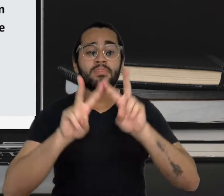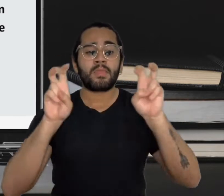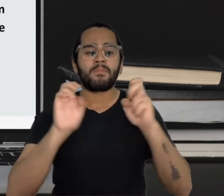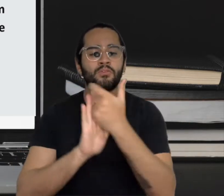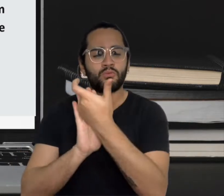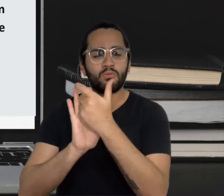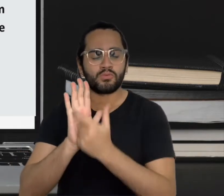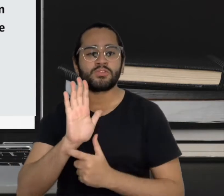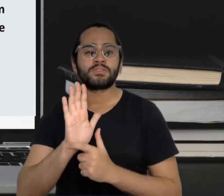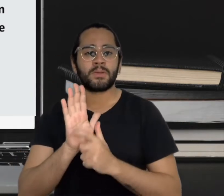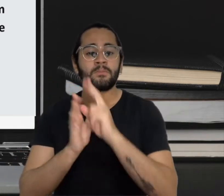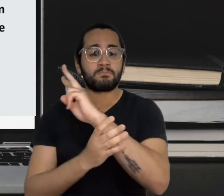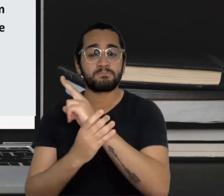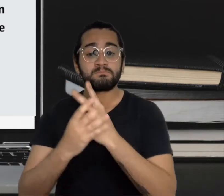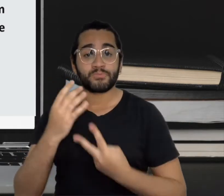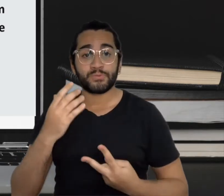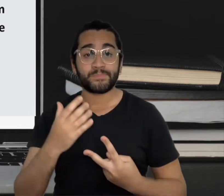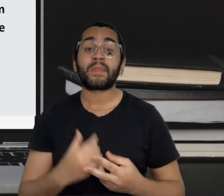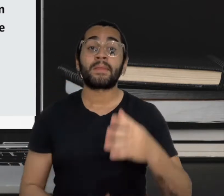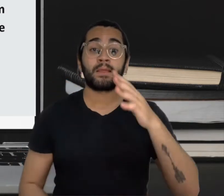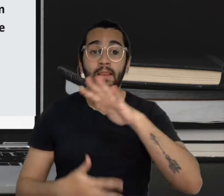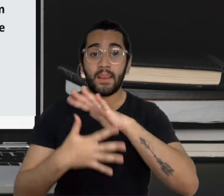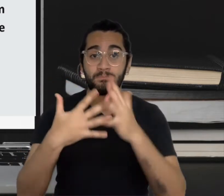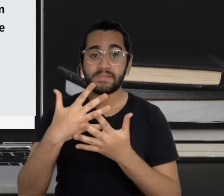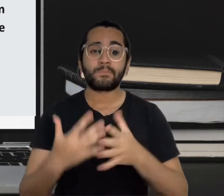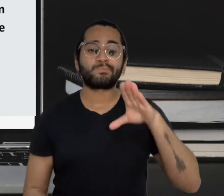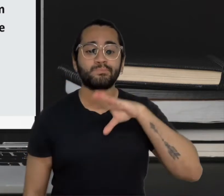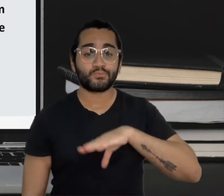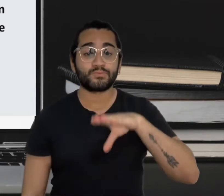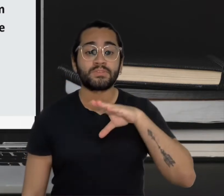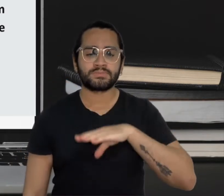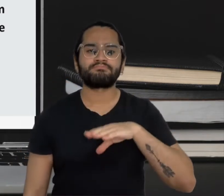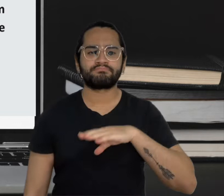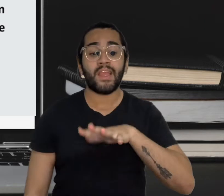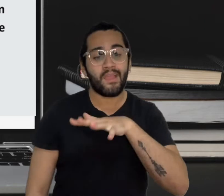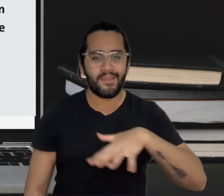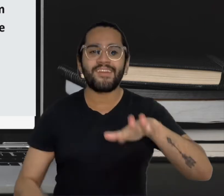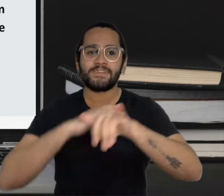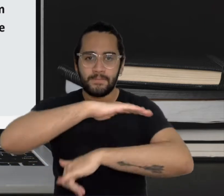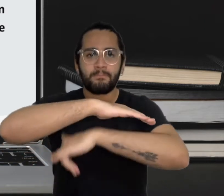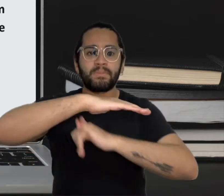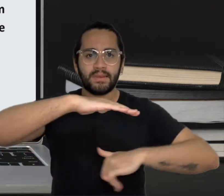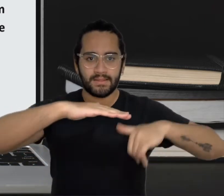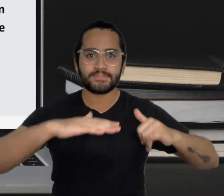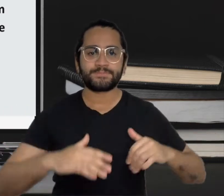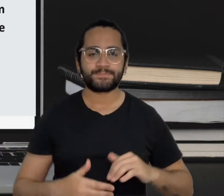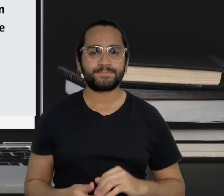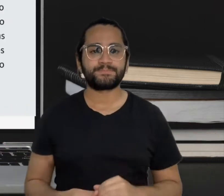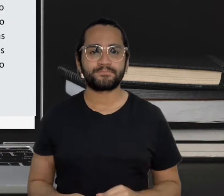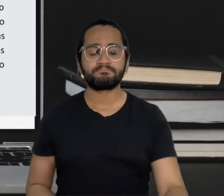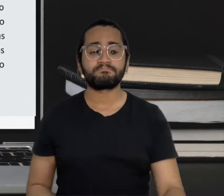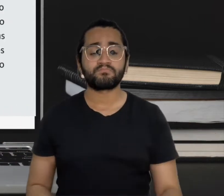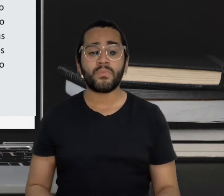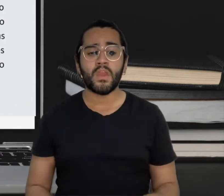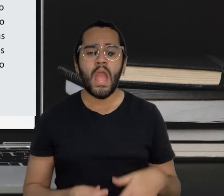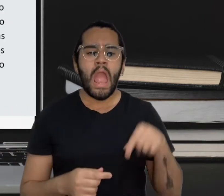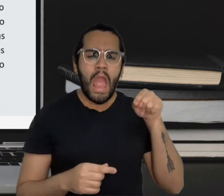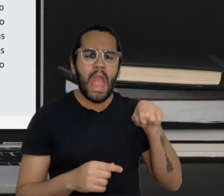divulgar um glossário bilíngue em Libras, português, sobre biologia